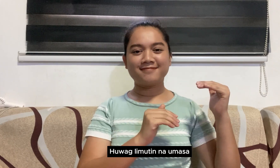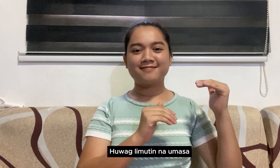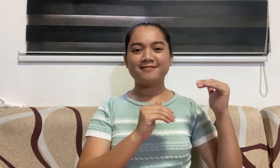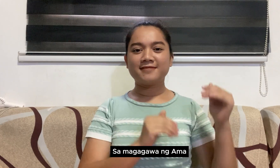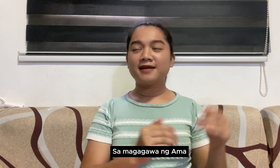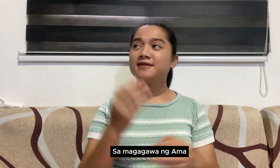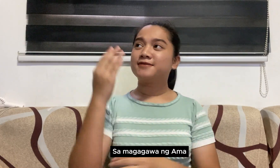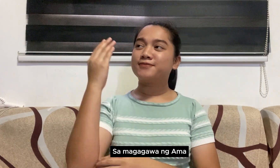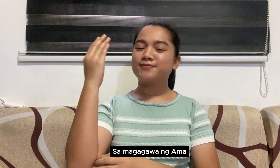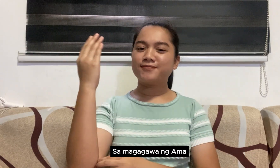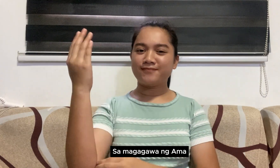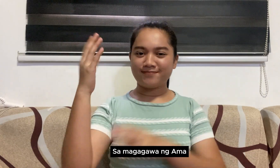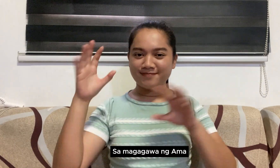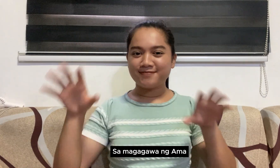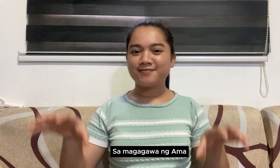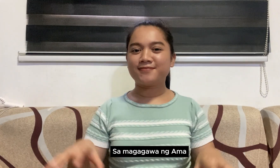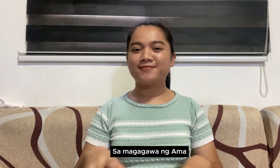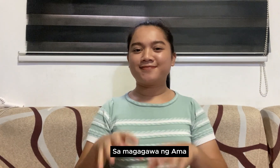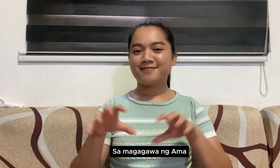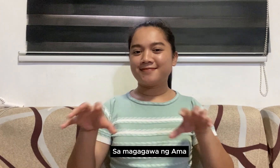sa magagawa ng Ama.